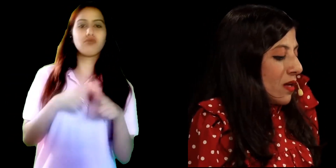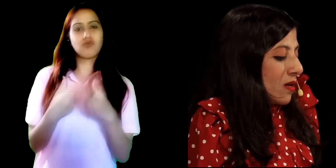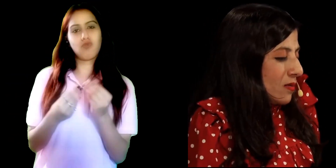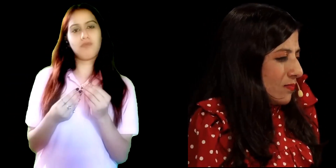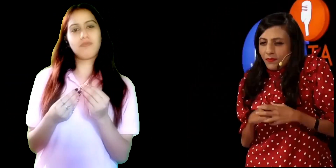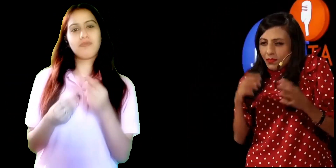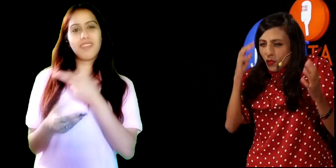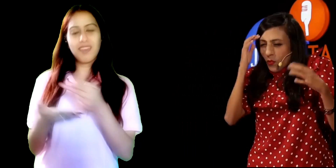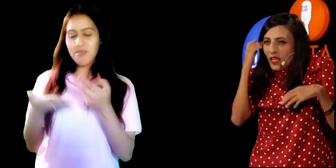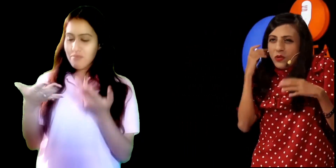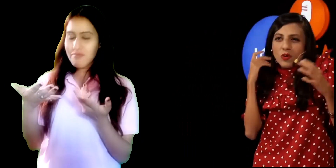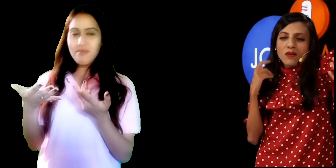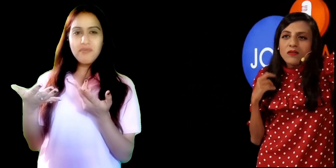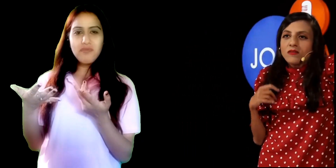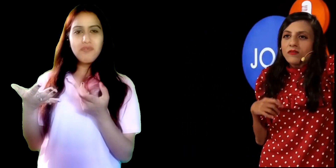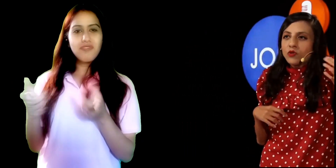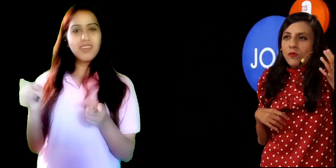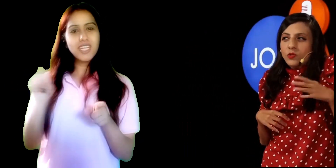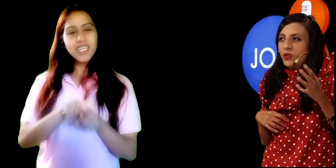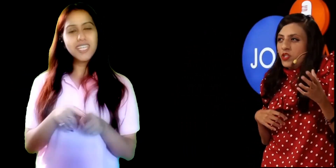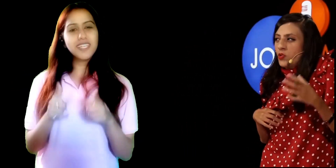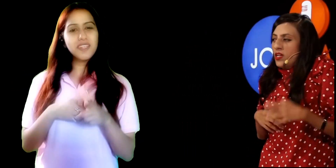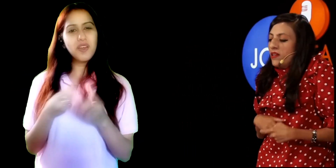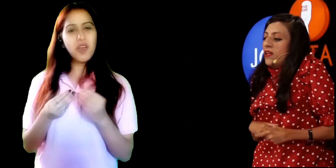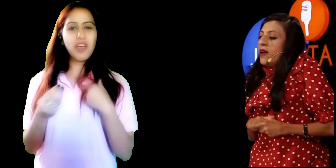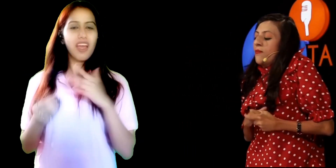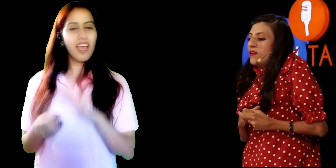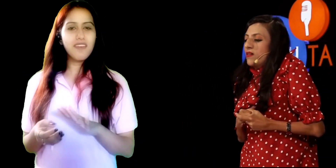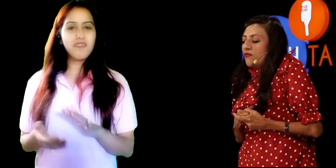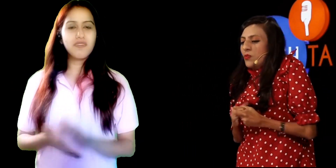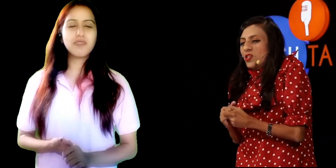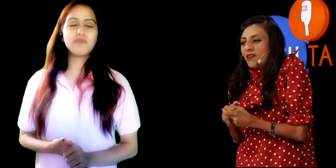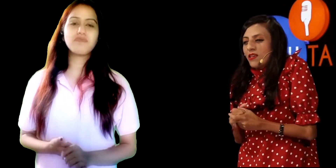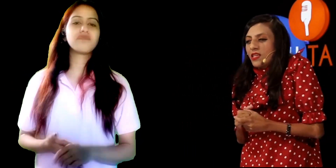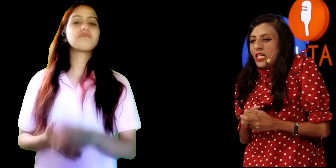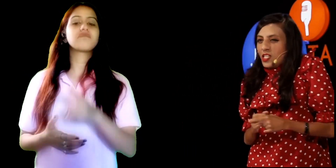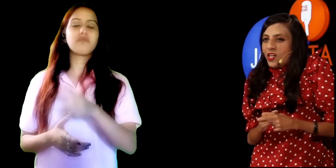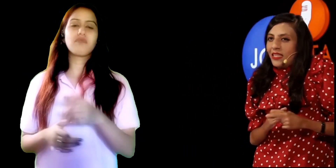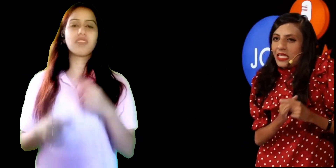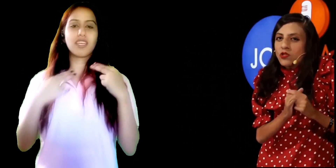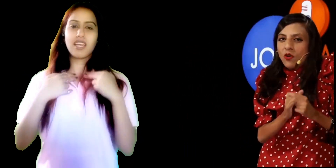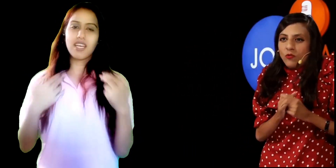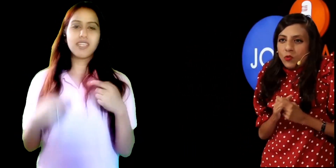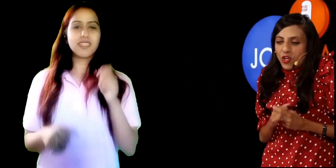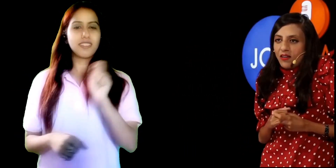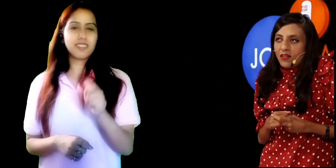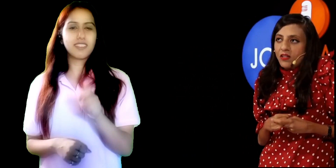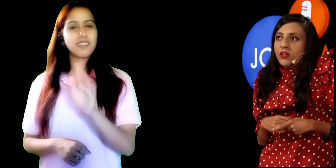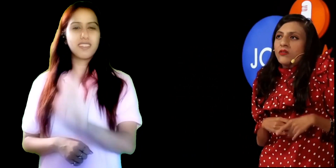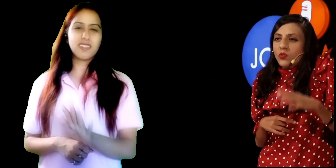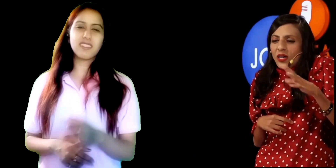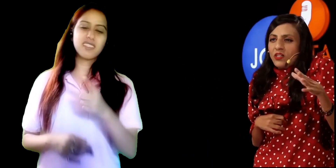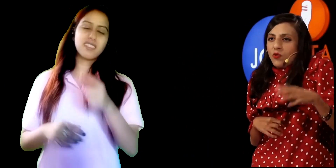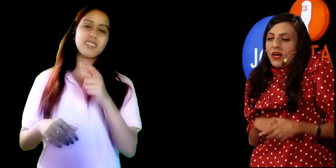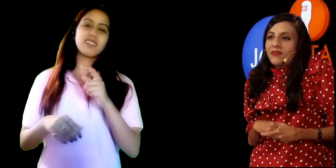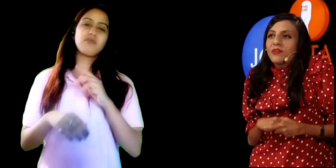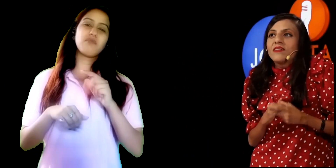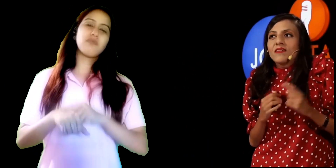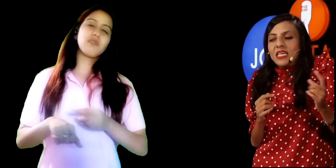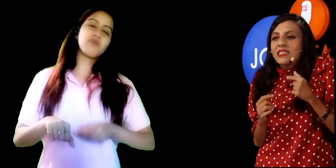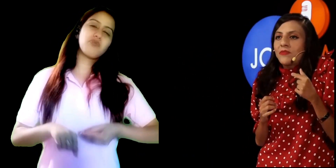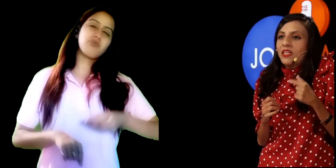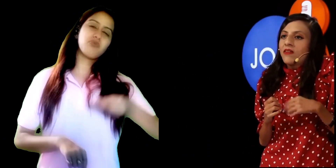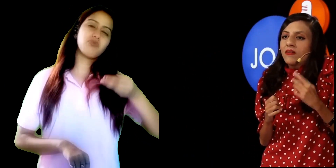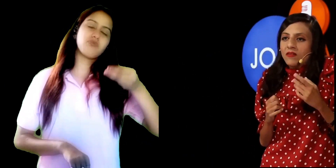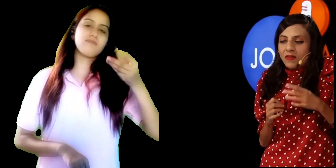है। तो मैंने थोड़ा जॉब्स ढूंढने शुरू किए, बट फिर मुझे लगा कि नहीं, शायद केस सॉल्व हो जाएगा, तो आई डिडंट गो बैक।